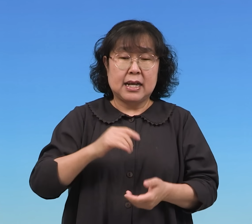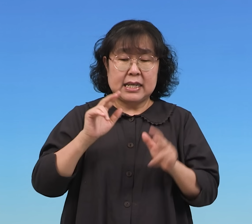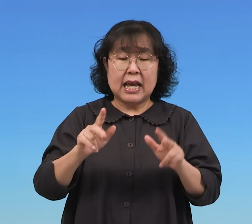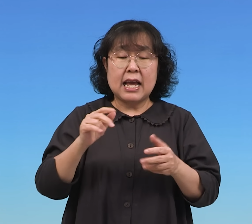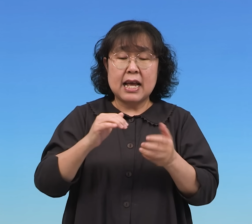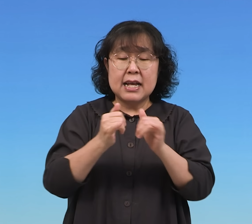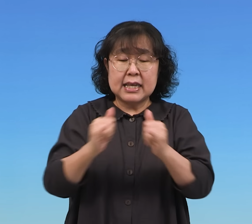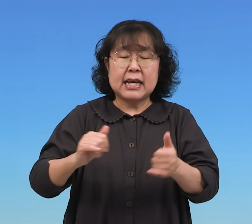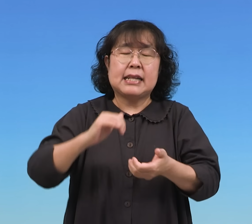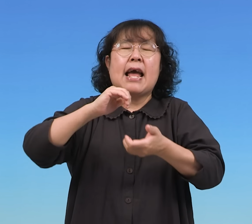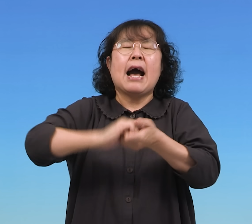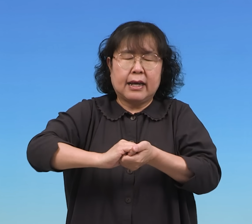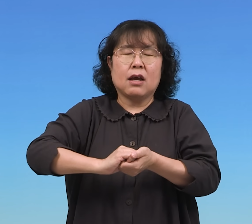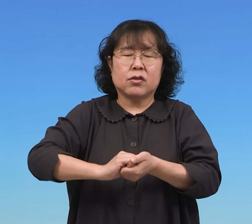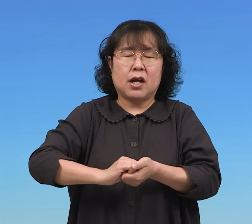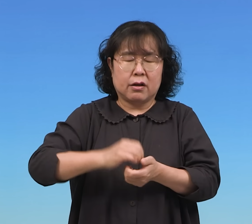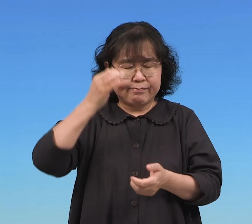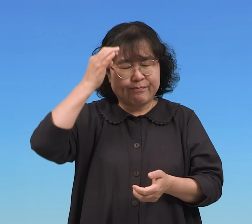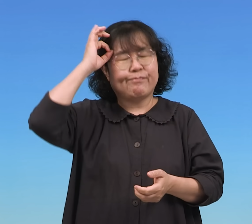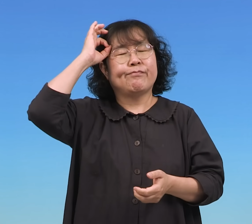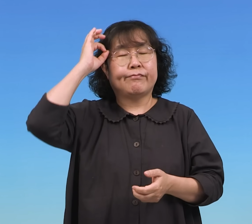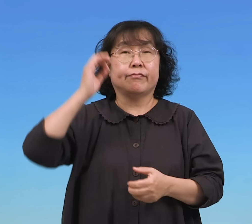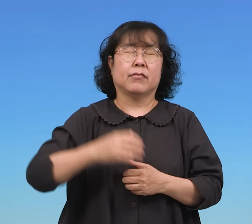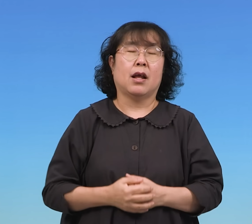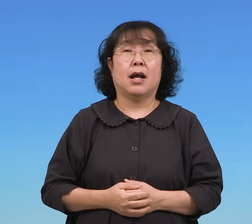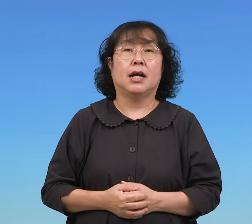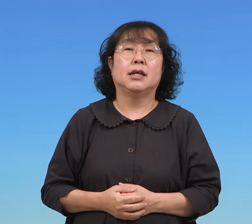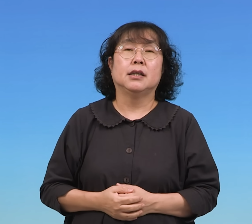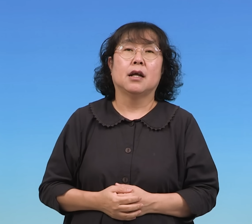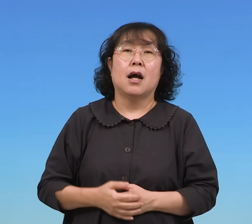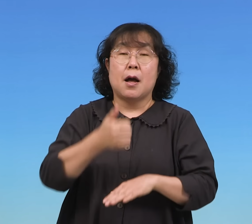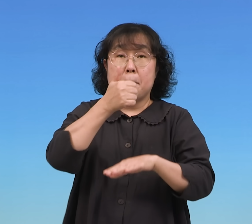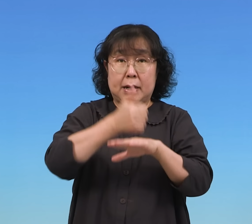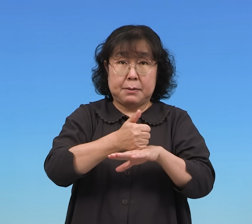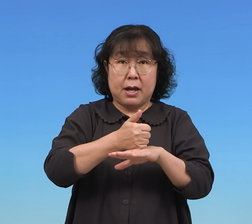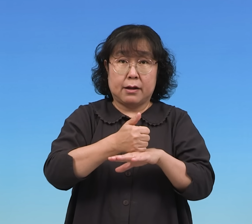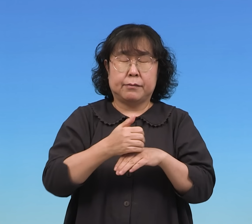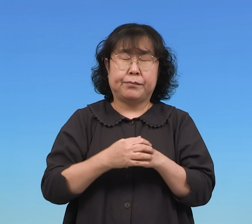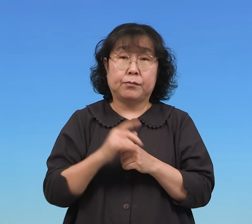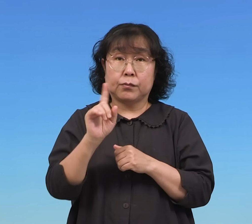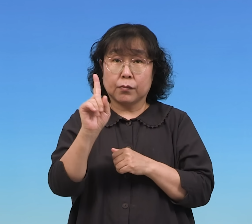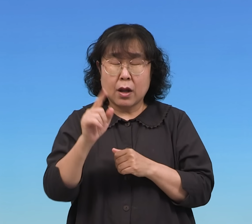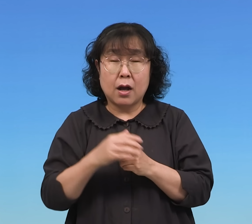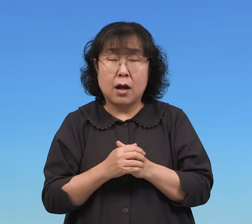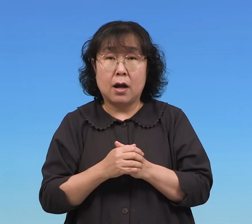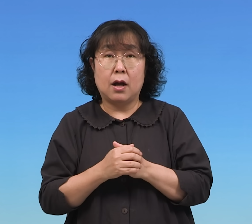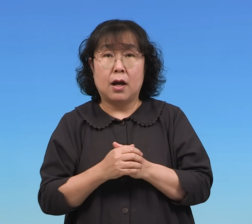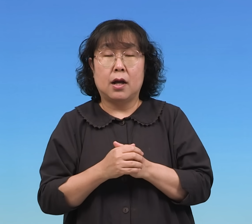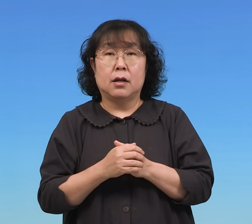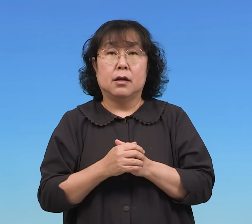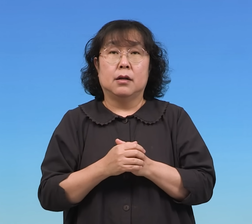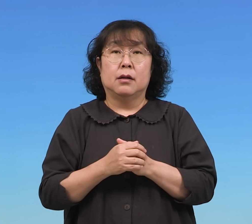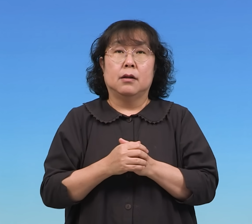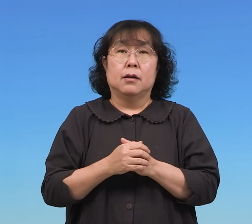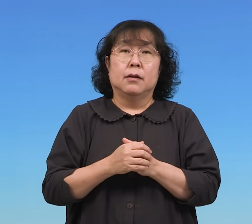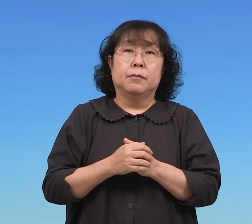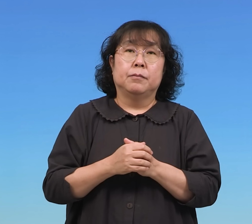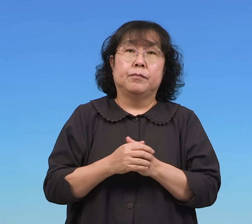달래는 이런 때가 요즘입니다. 그런가 하면 이제 마지막 한 가지만 더 설명을 드리자면,